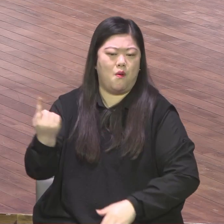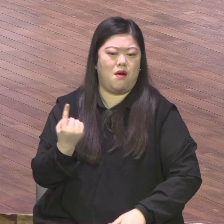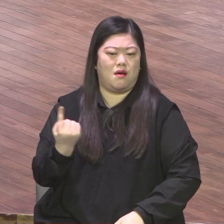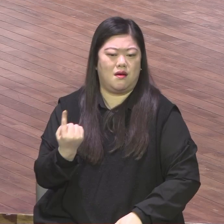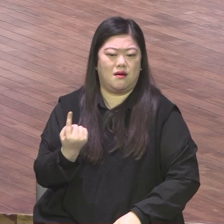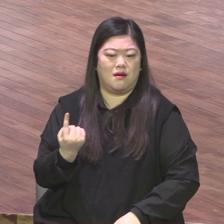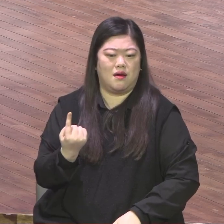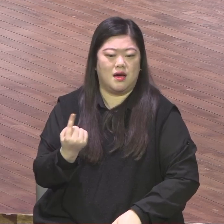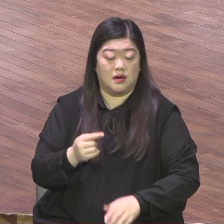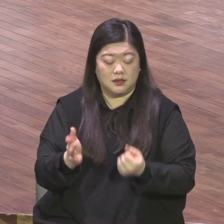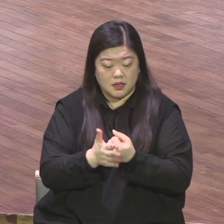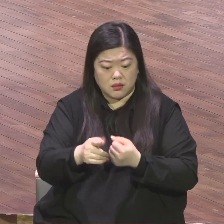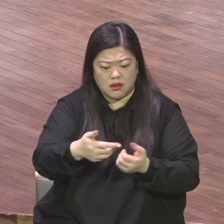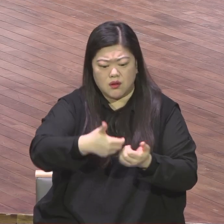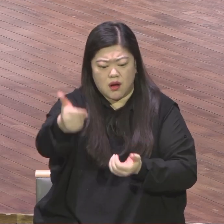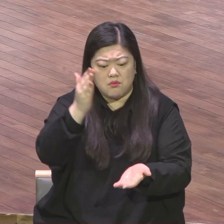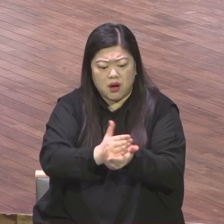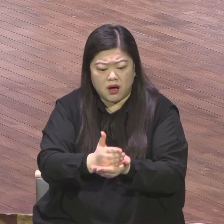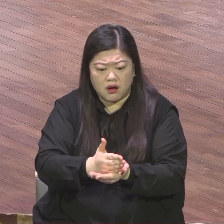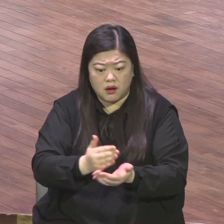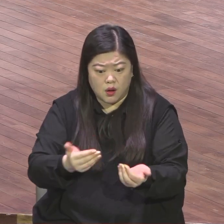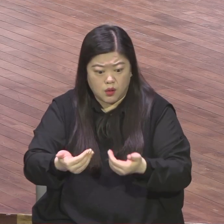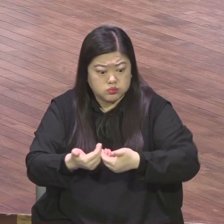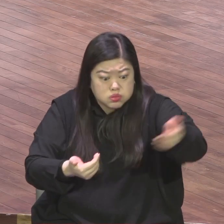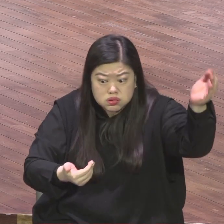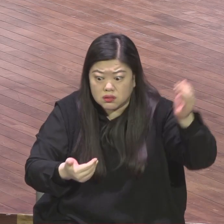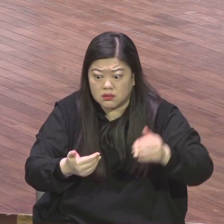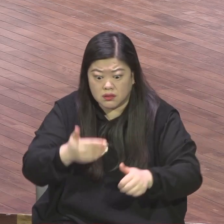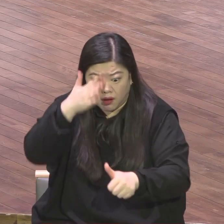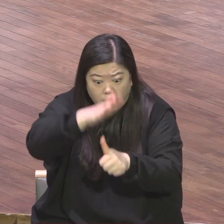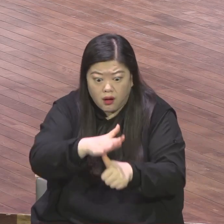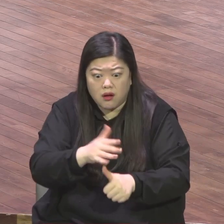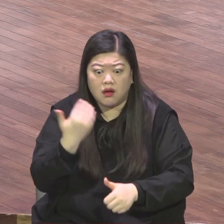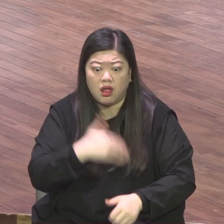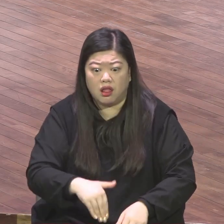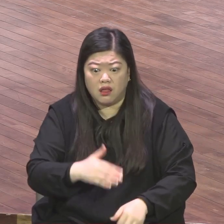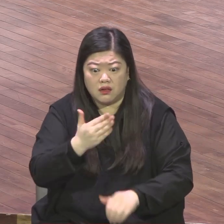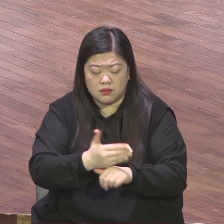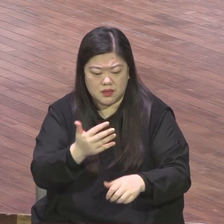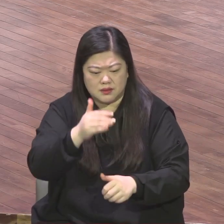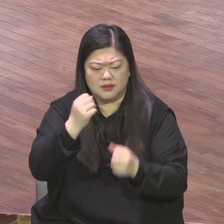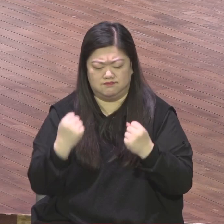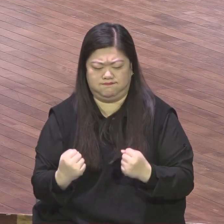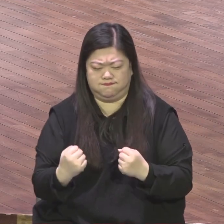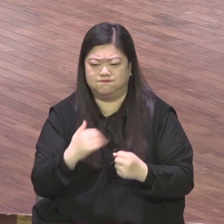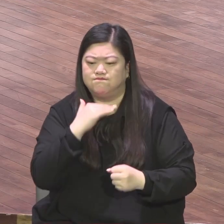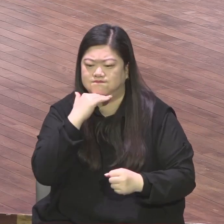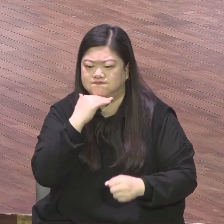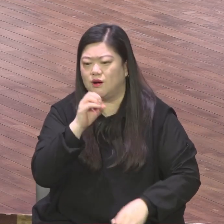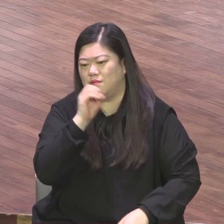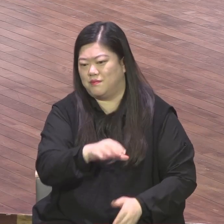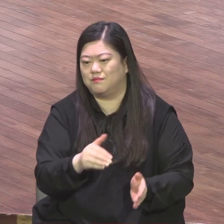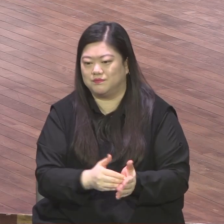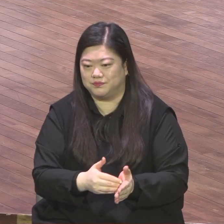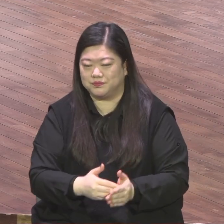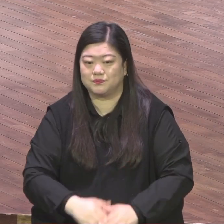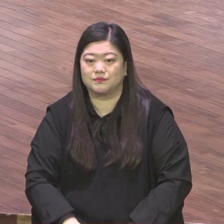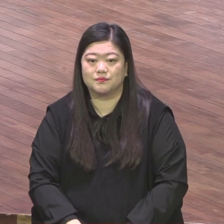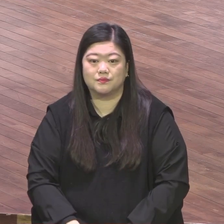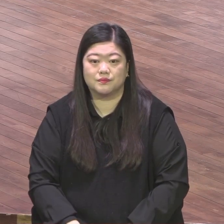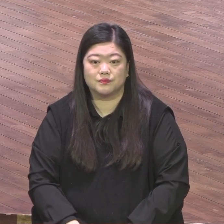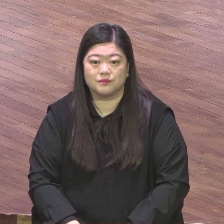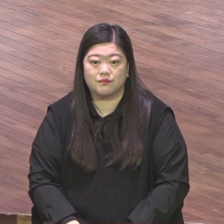성령님이 제자들에게 임하신다. 누가복음 24장 49절에 보면 동일한 내용이 나와 있습니다.